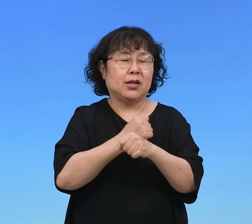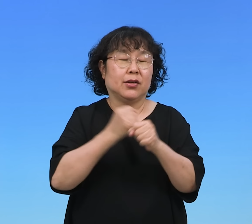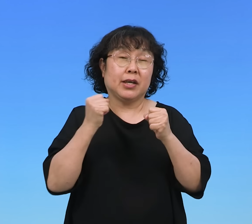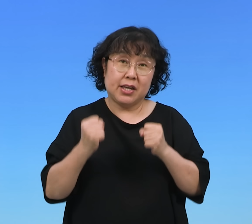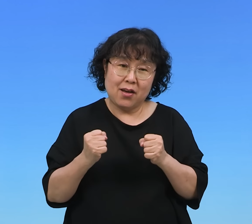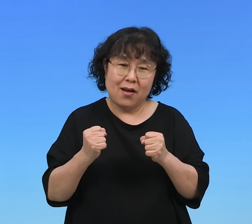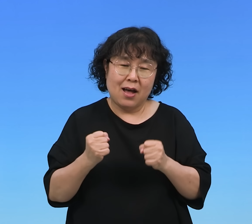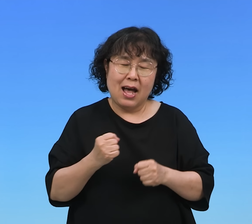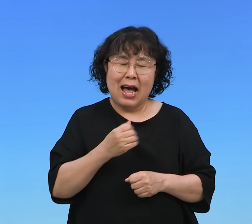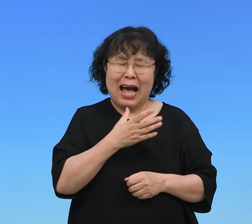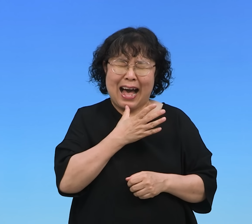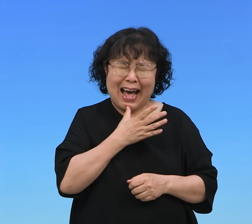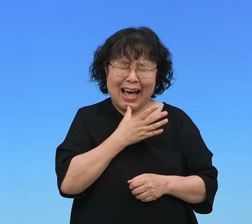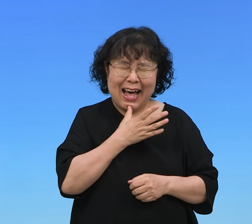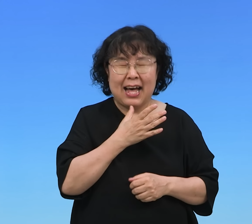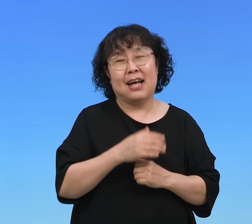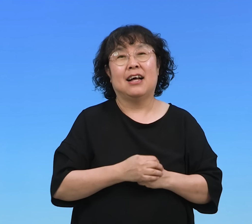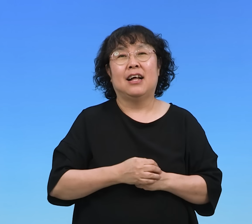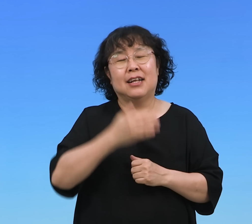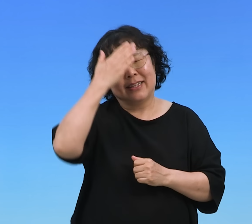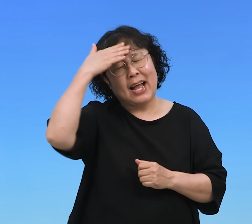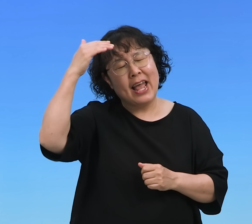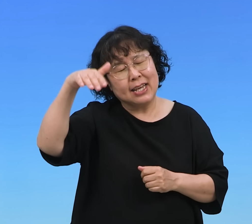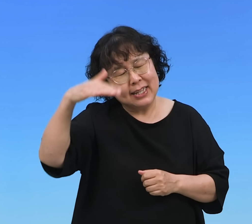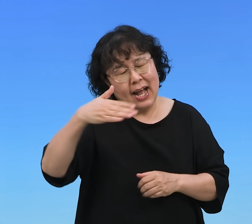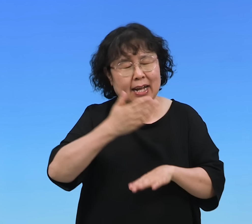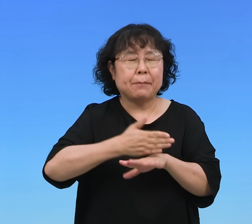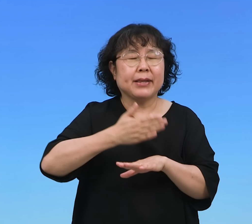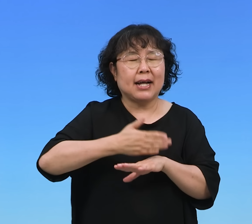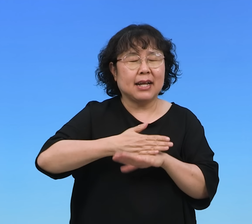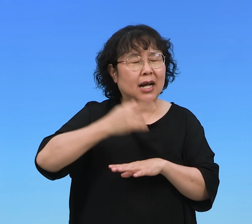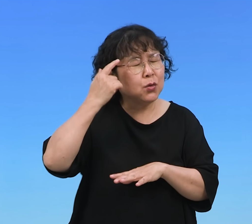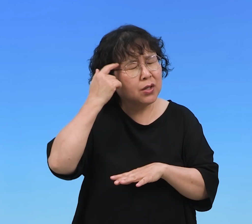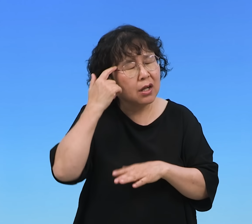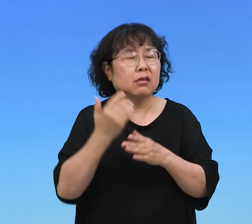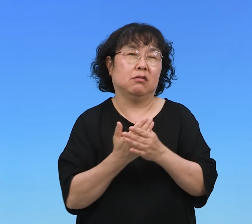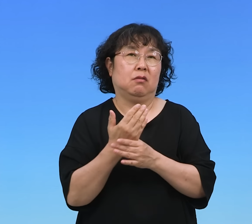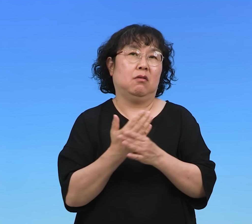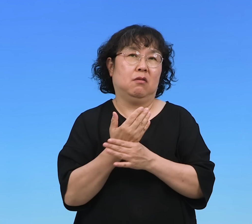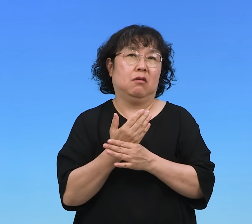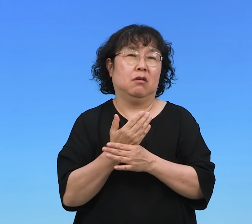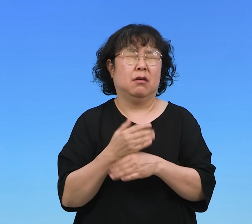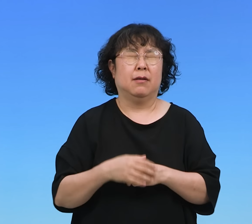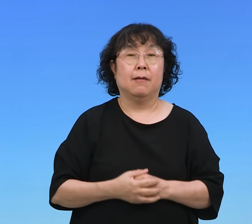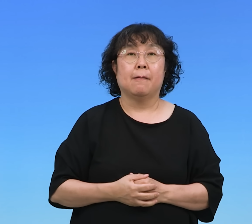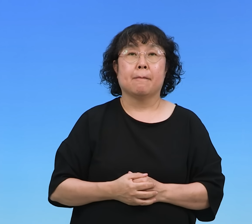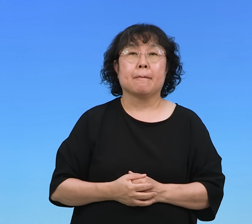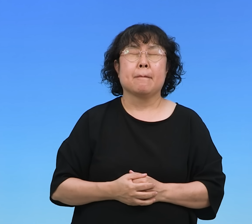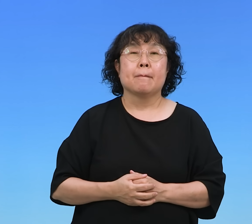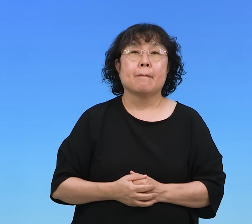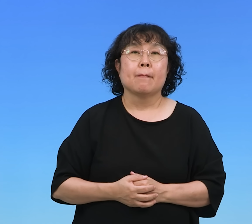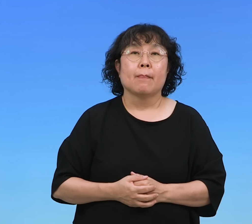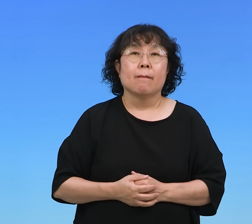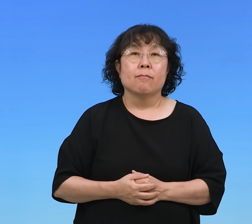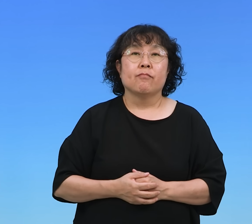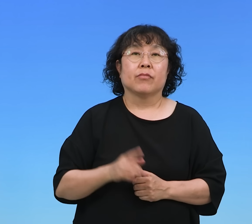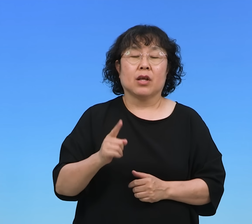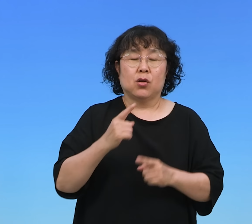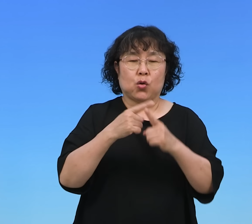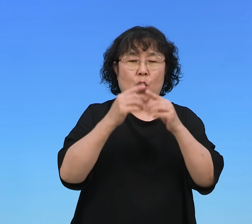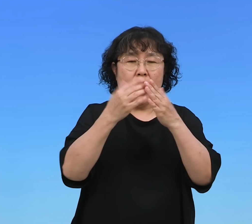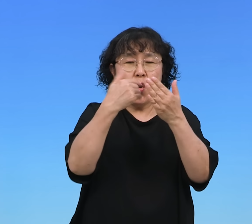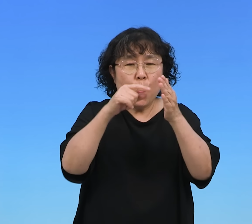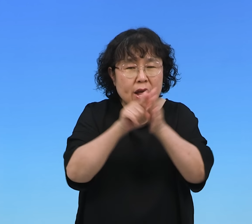아, 너무 다행이다. 참 감사하다. 여러분, 이분이 막 교회를